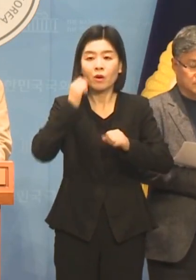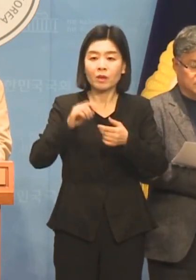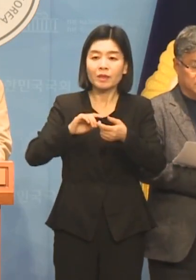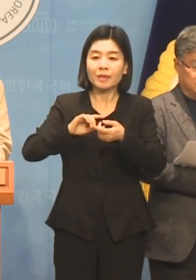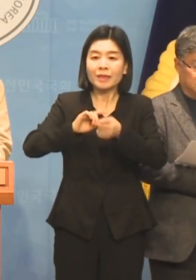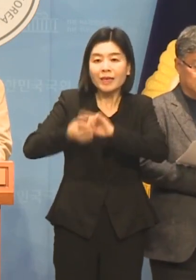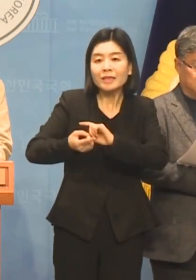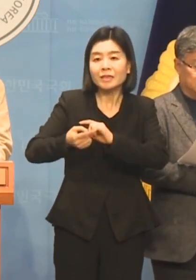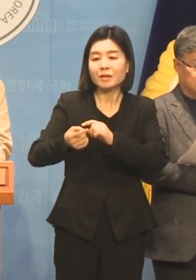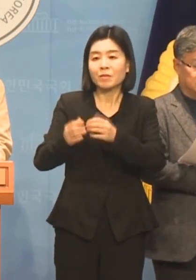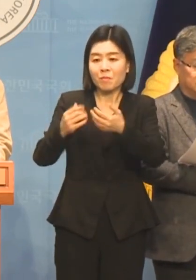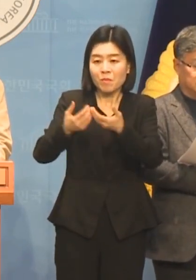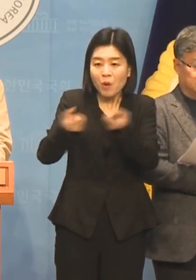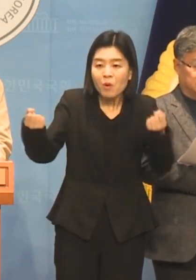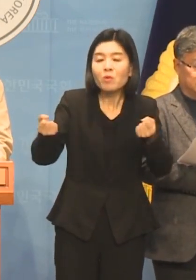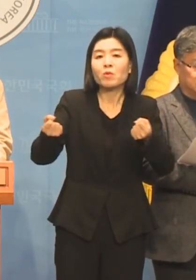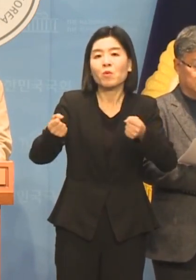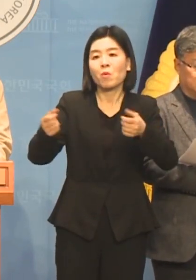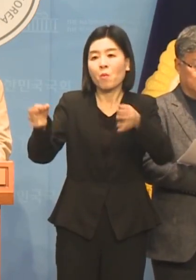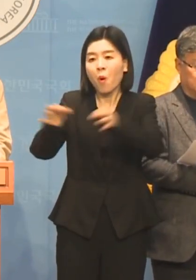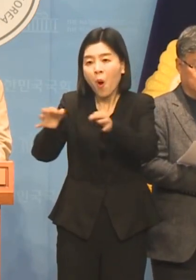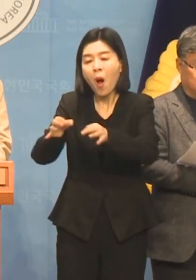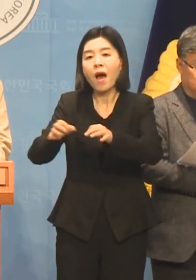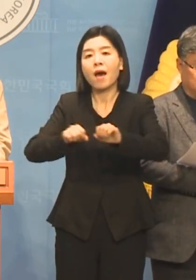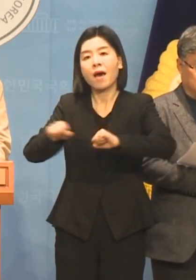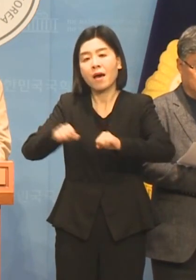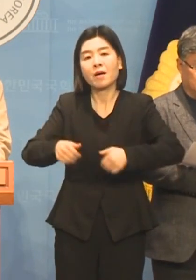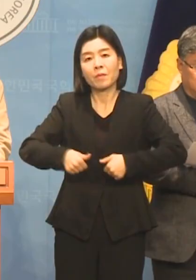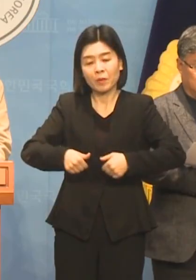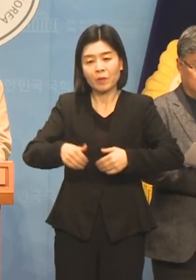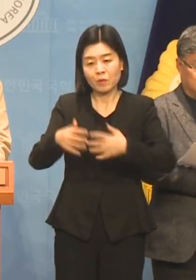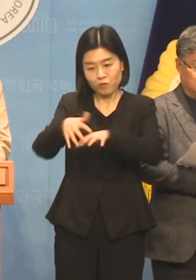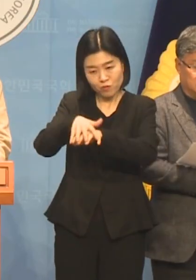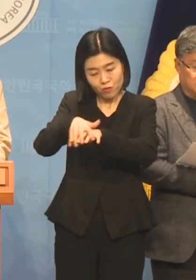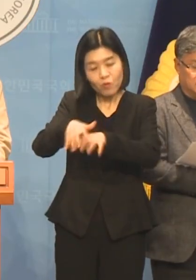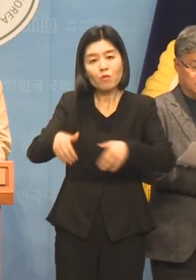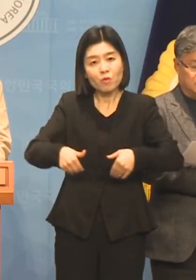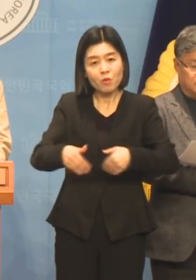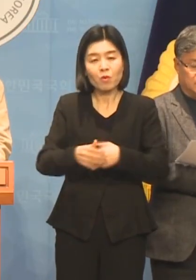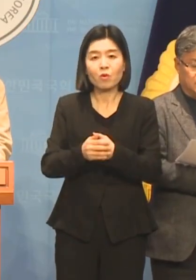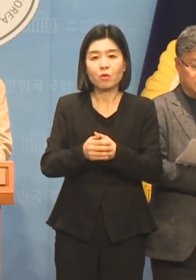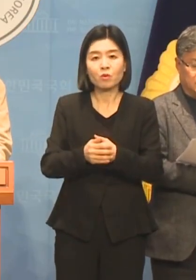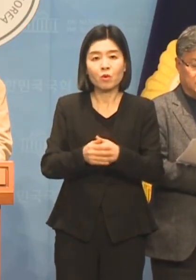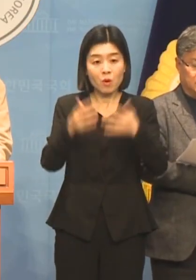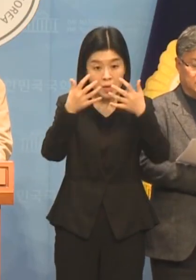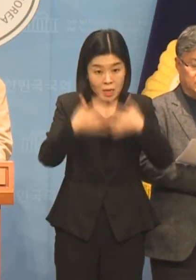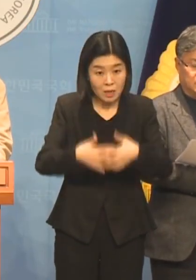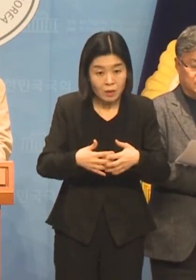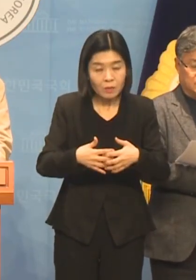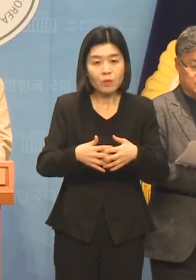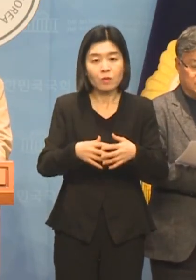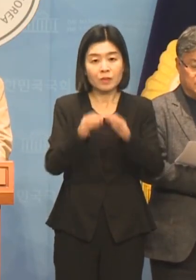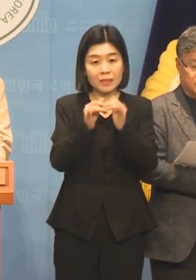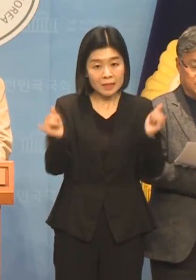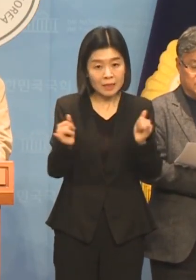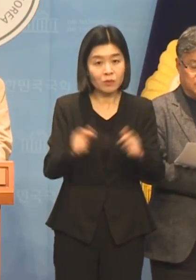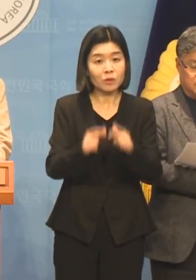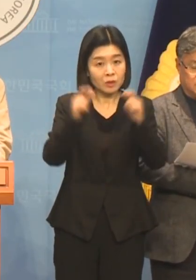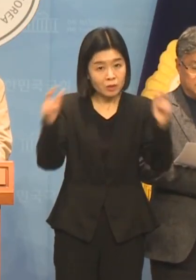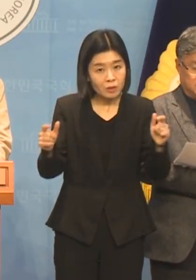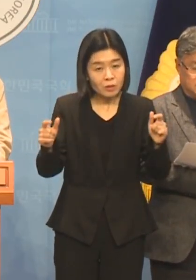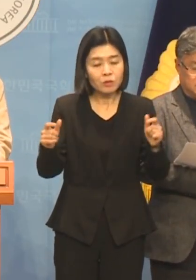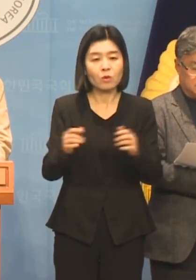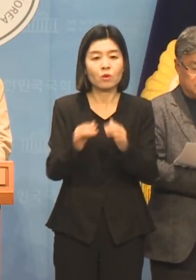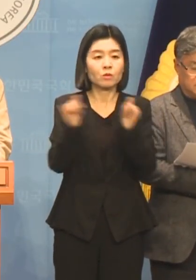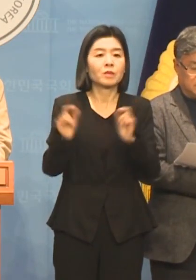구조적 개편이 필요합니다. 기후 재난 대응을 위한 장비, 인력 확충은 물론이고 주민 안전을